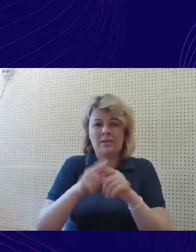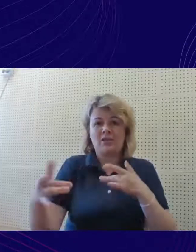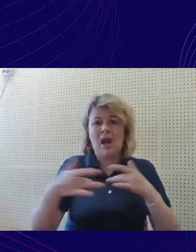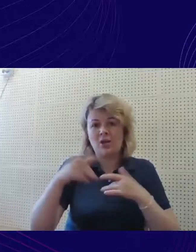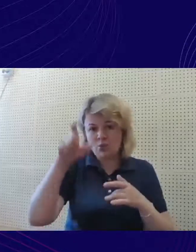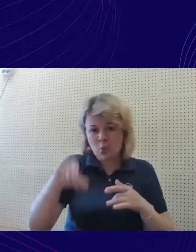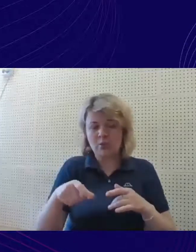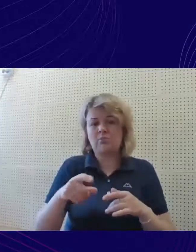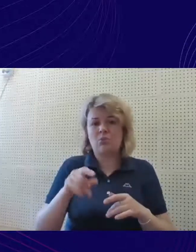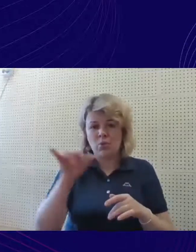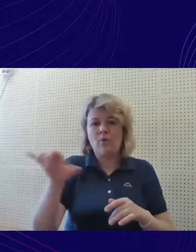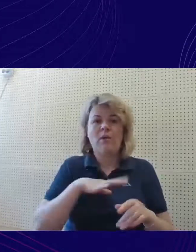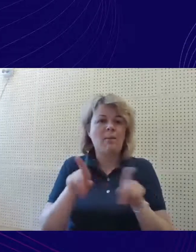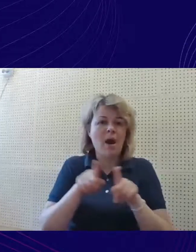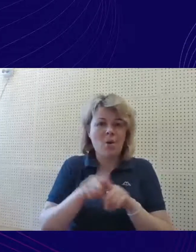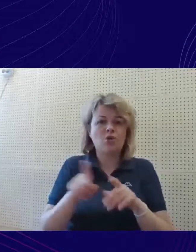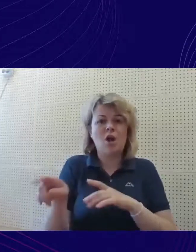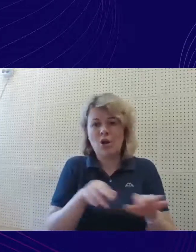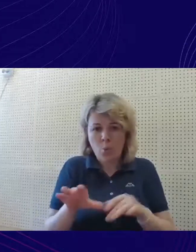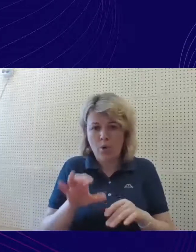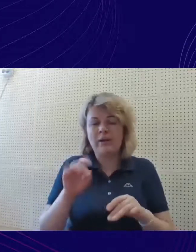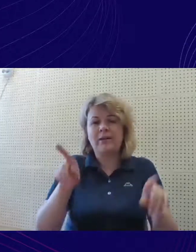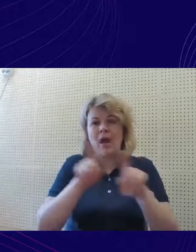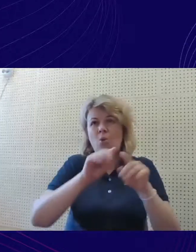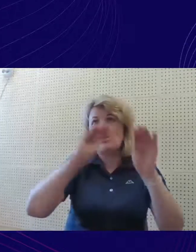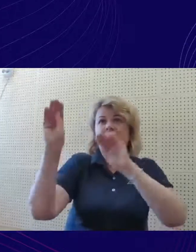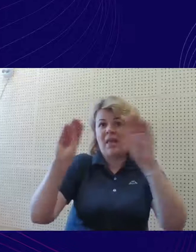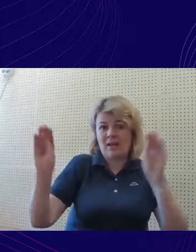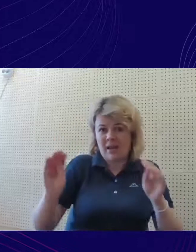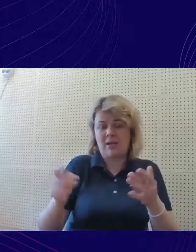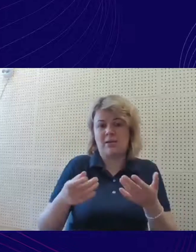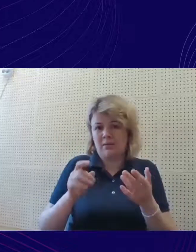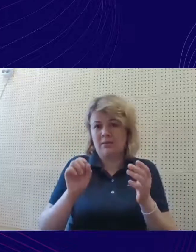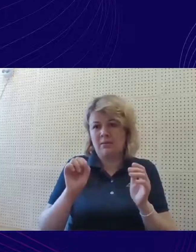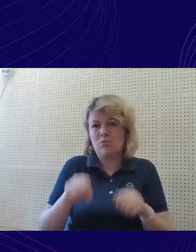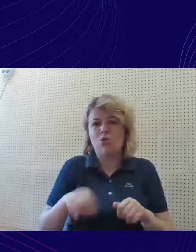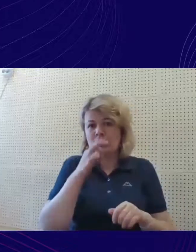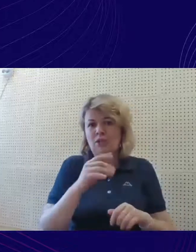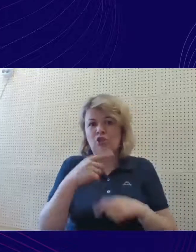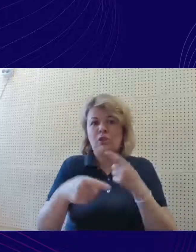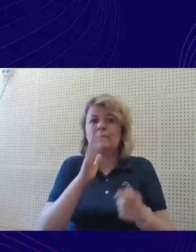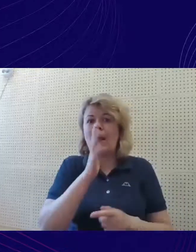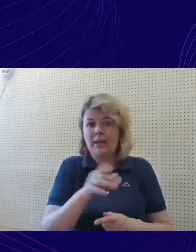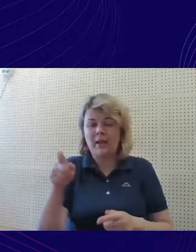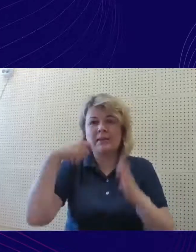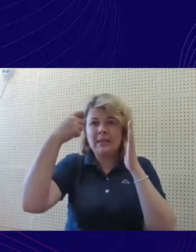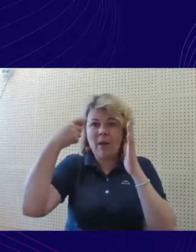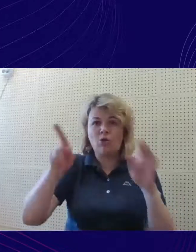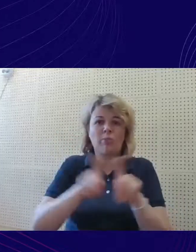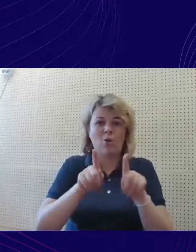роль, и чуть ли не в том же интерьере 5 лет спустя снимают аналогичную историю. Так бывает.